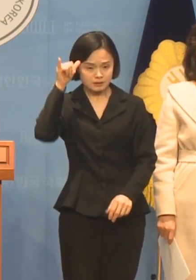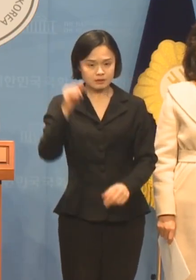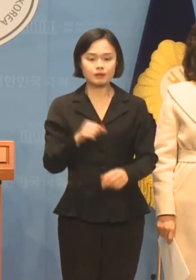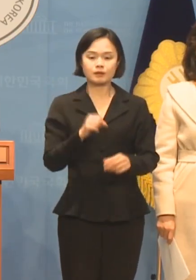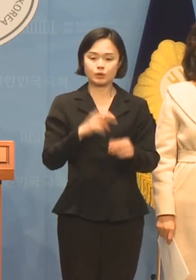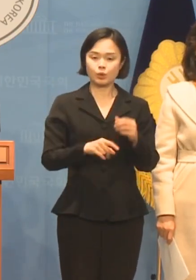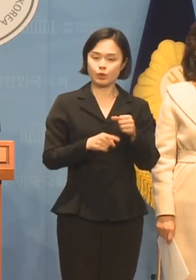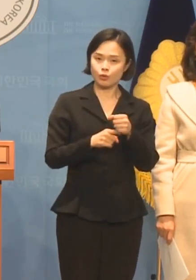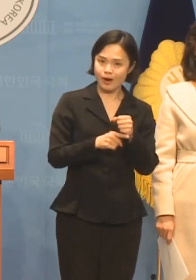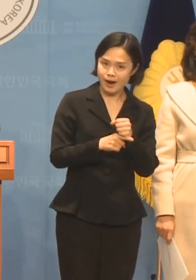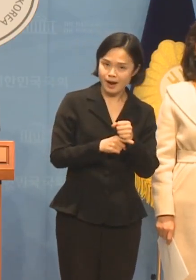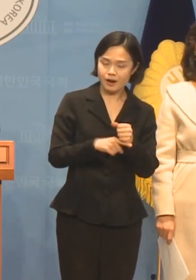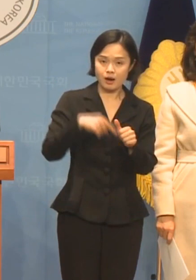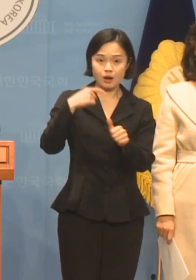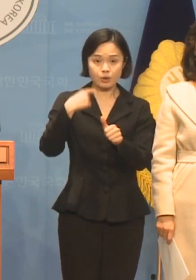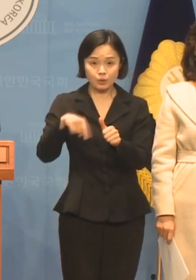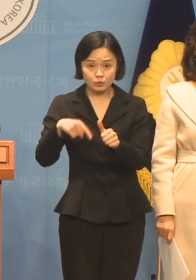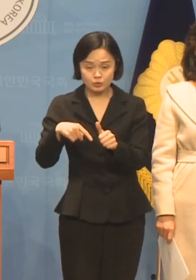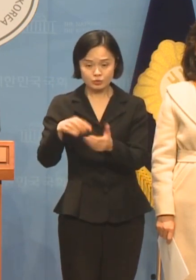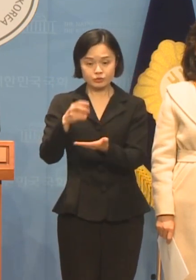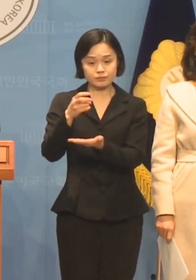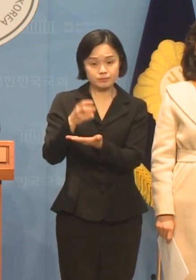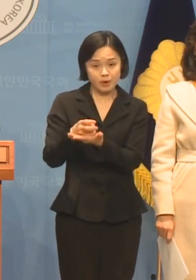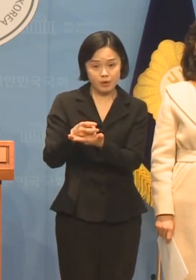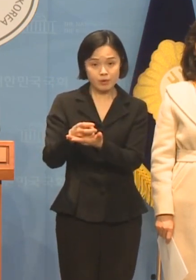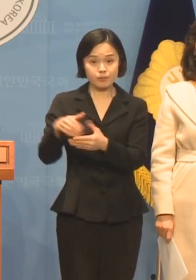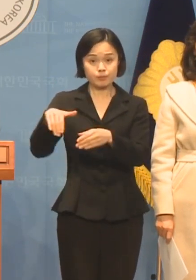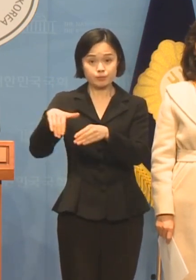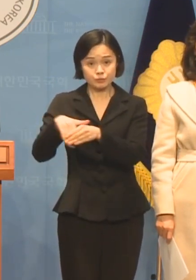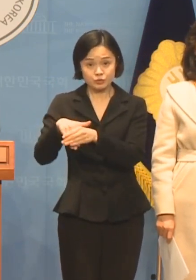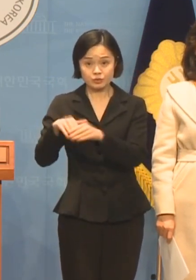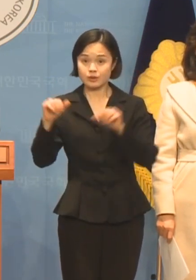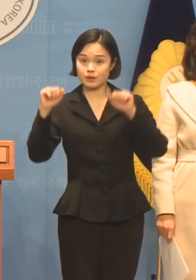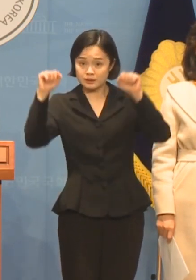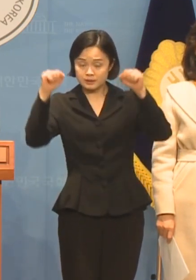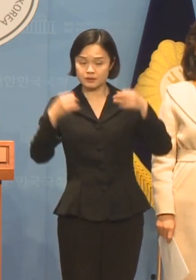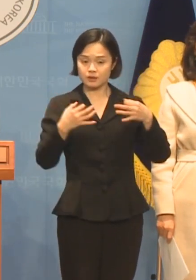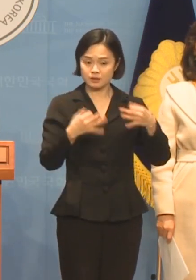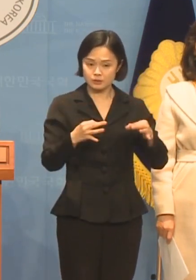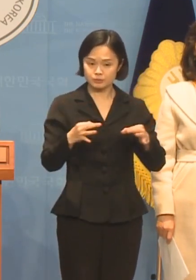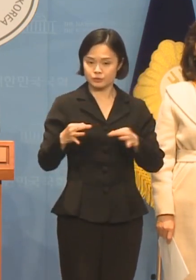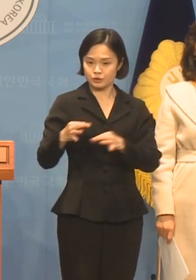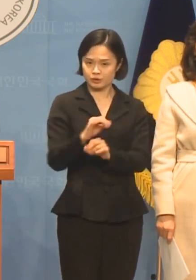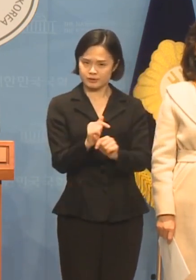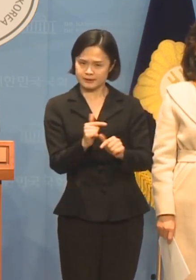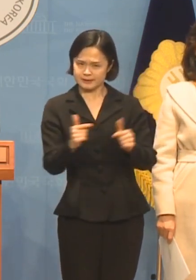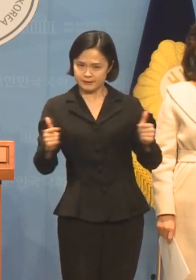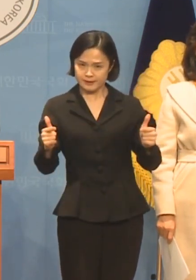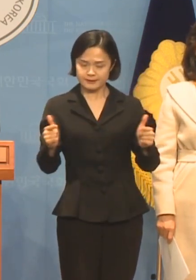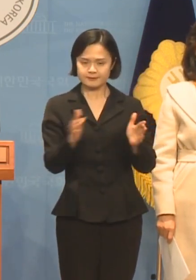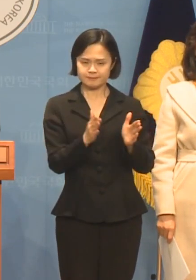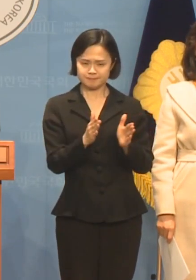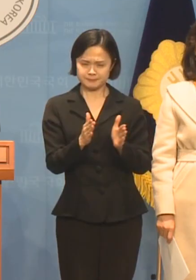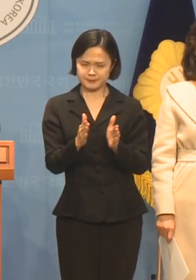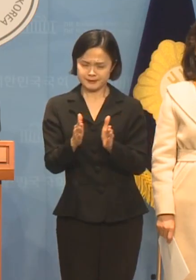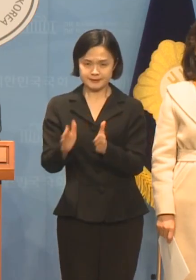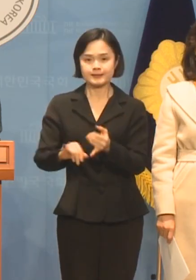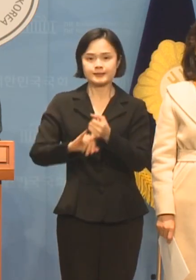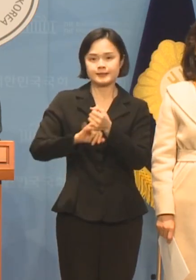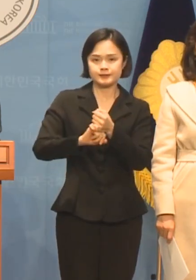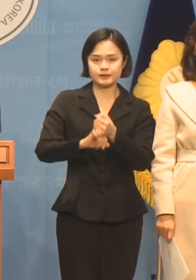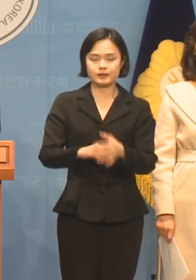의료, 법, 문화체육, 금융, 경제 등에 대한 대책을 마련하겠습니다.